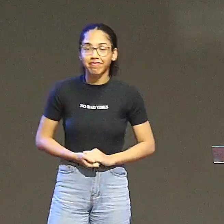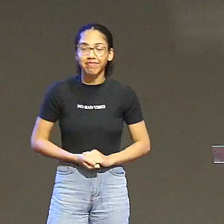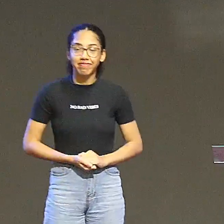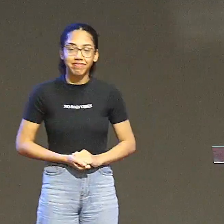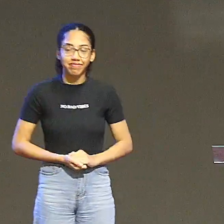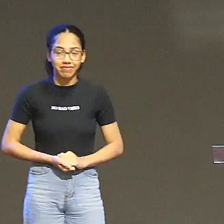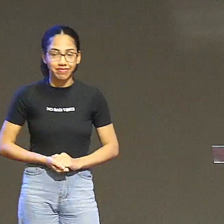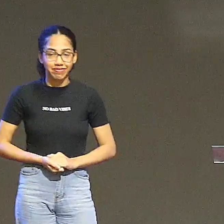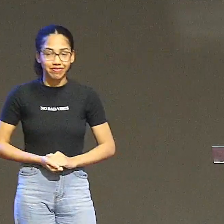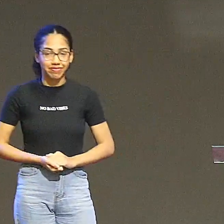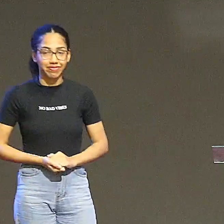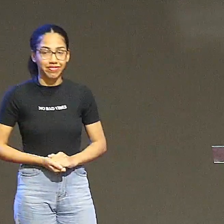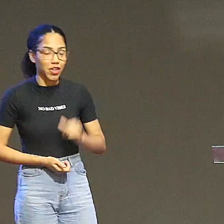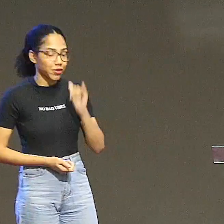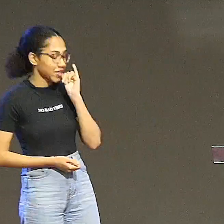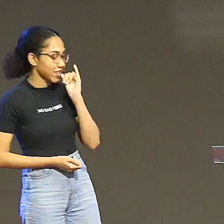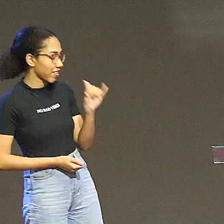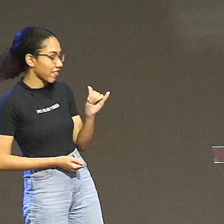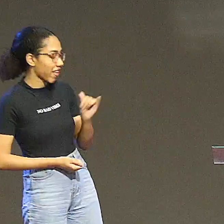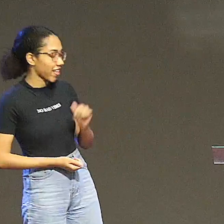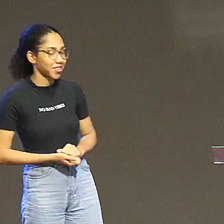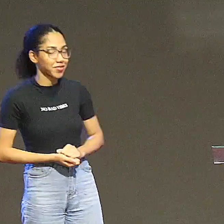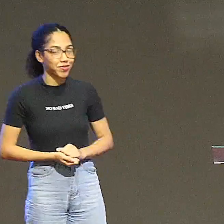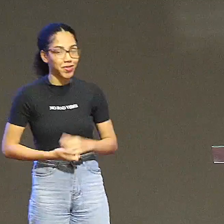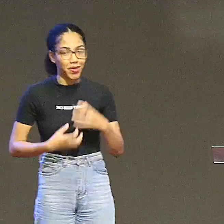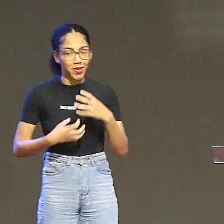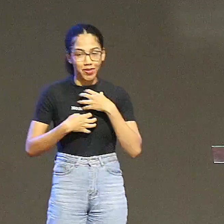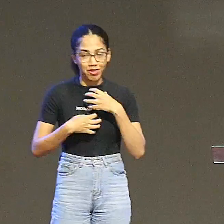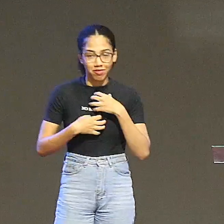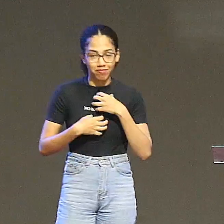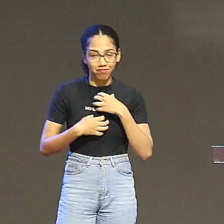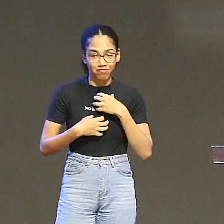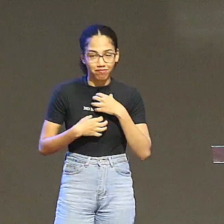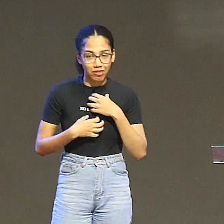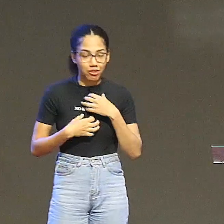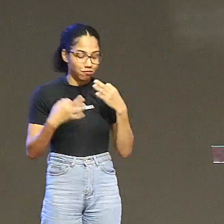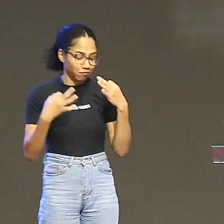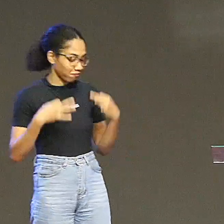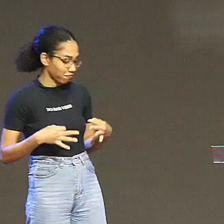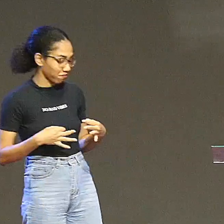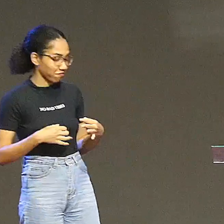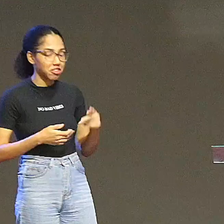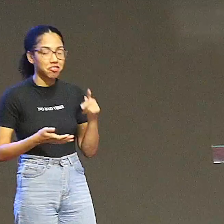você por fora fala tá queimado mas por dentro você fala de fato eu